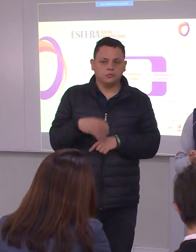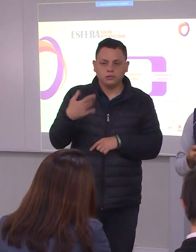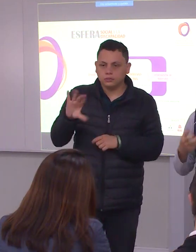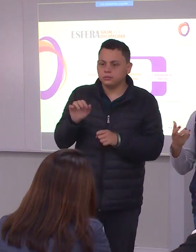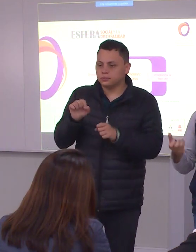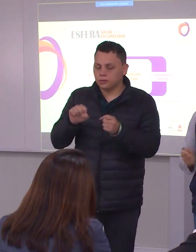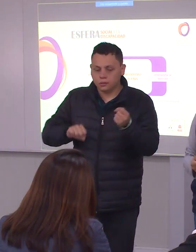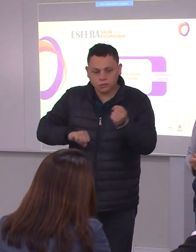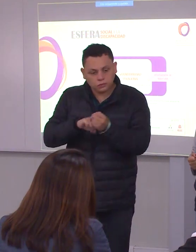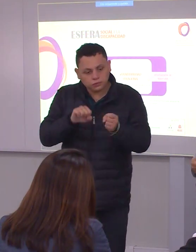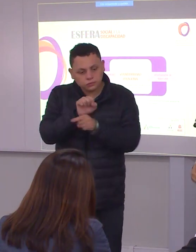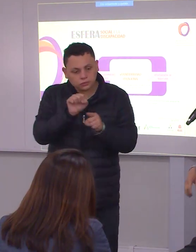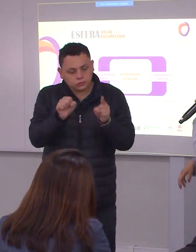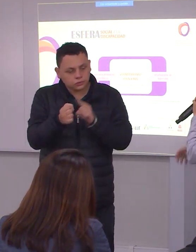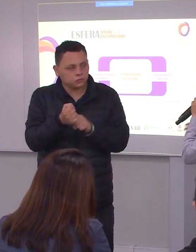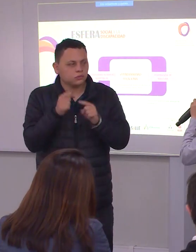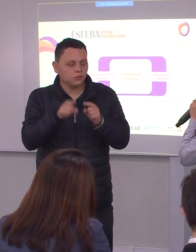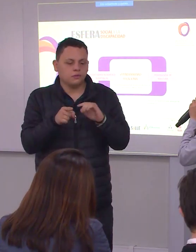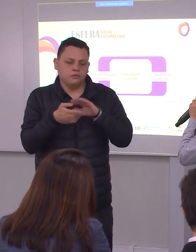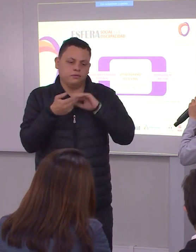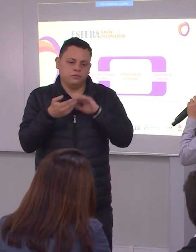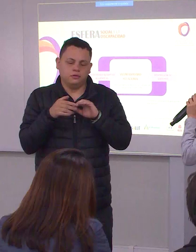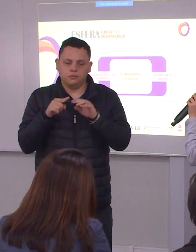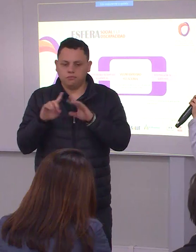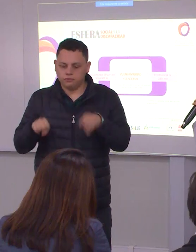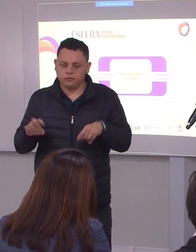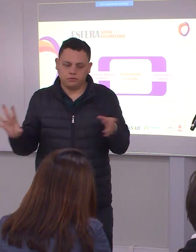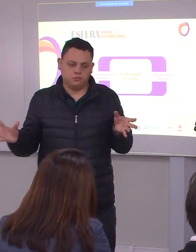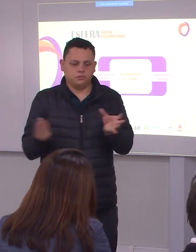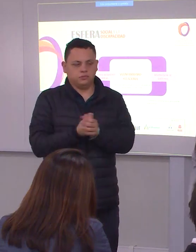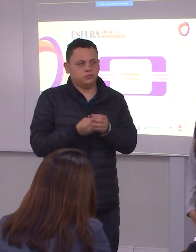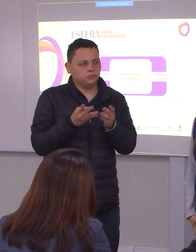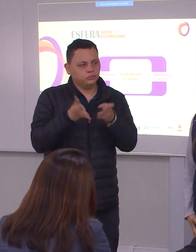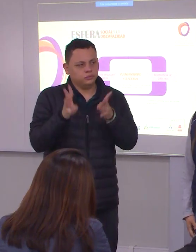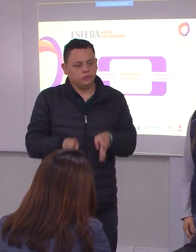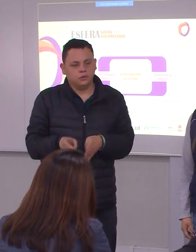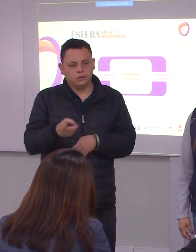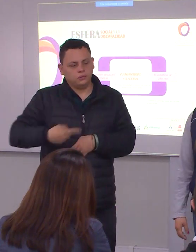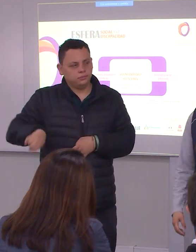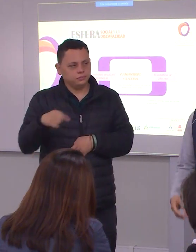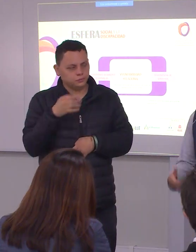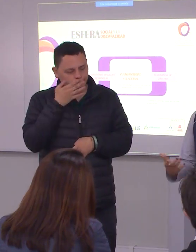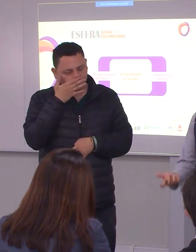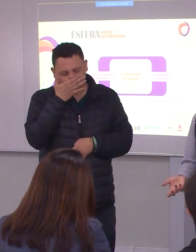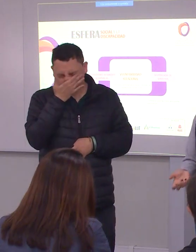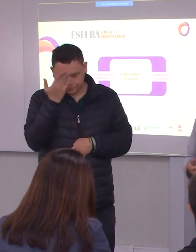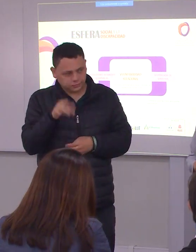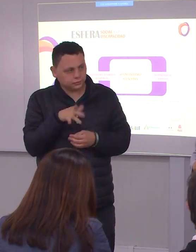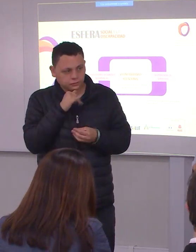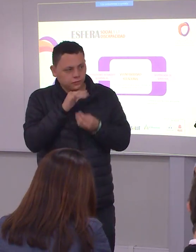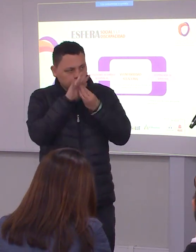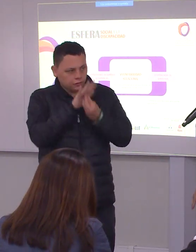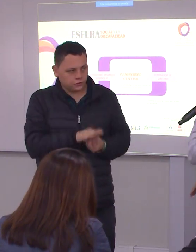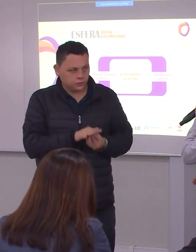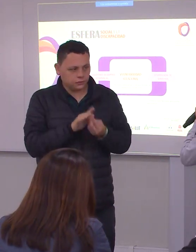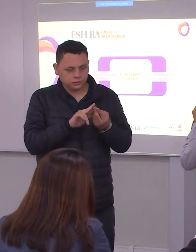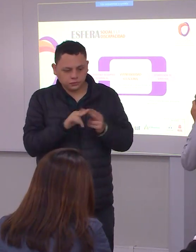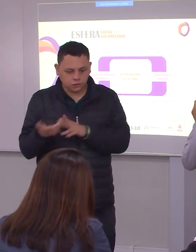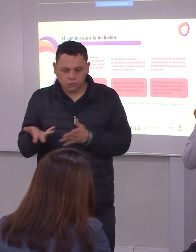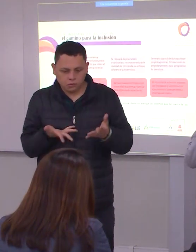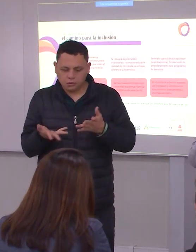social haya más fácil será el tema de la inclusión y nuestros estudiantes pues no estarán en una vulnerabilidad relacional